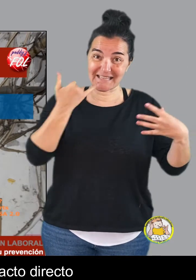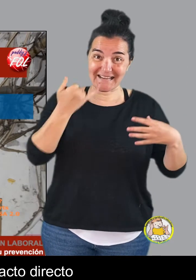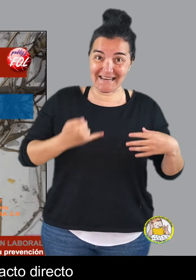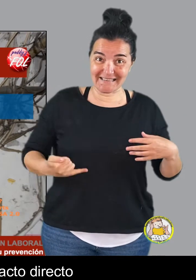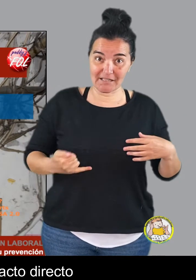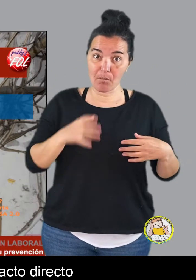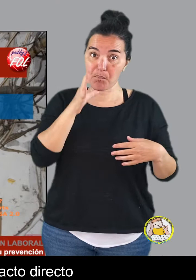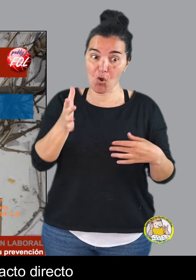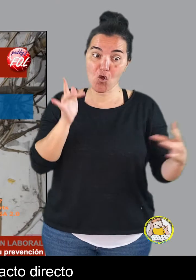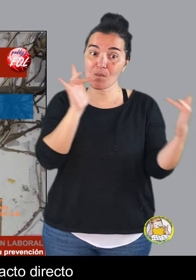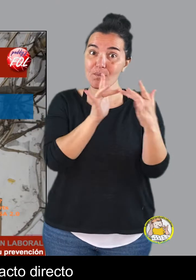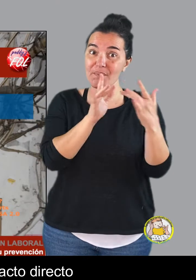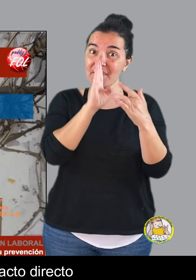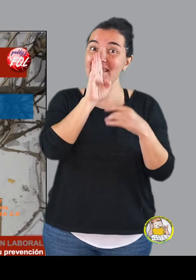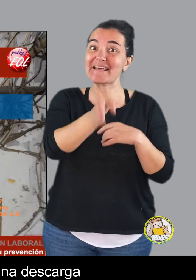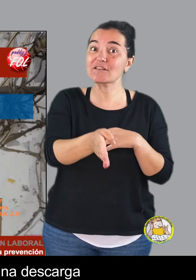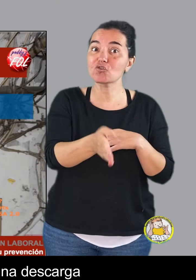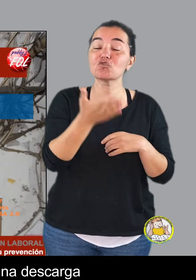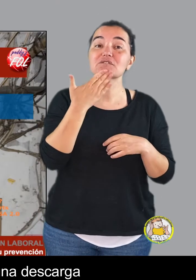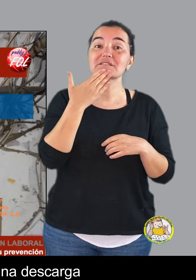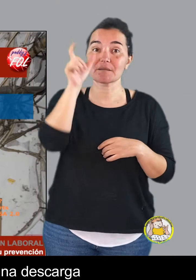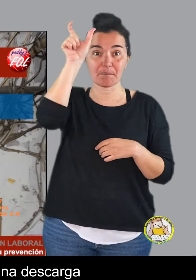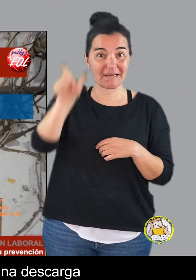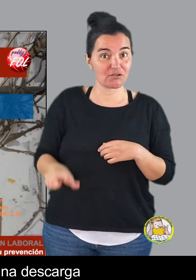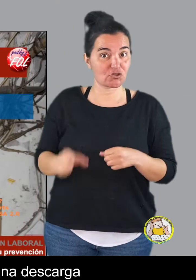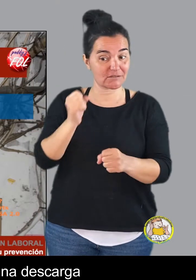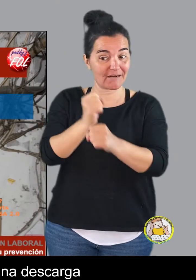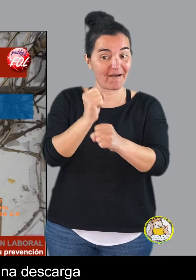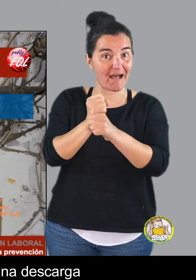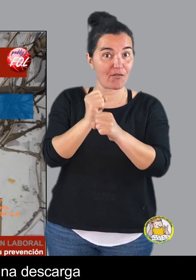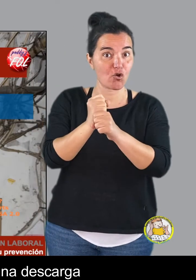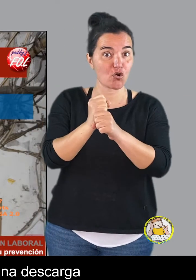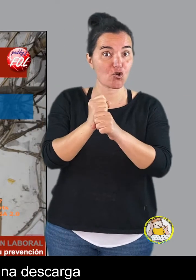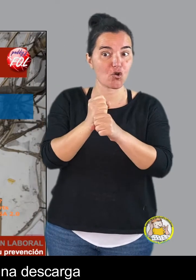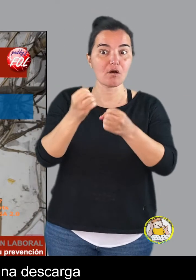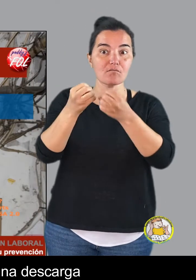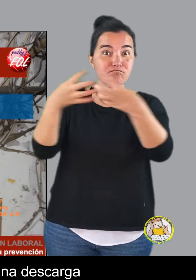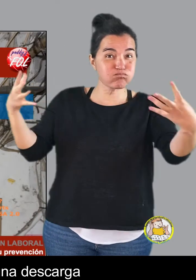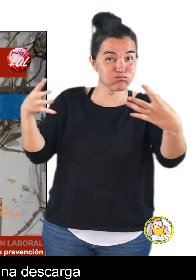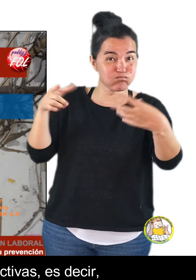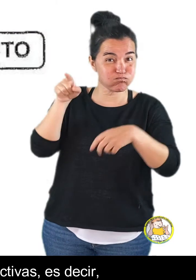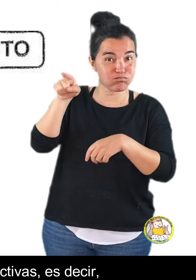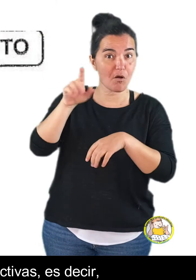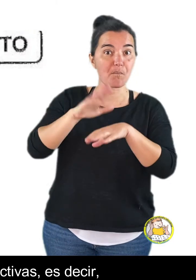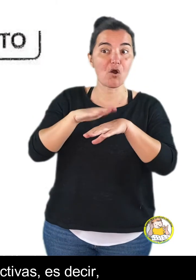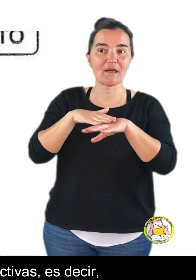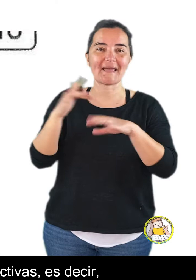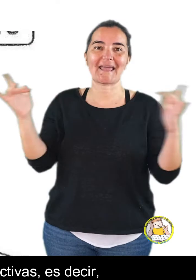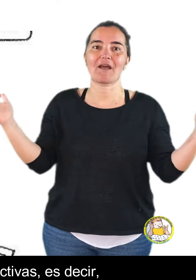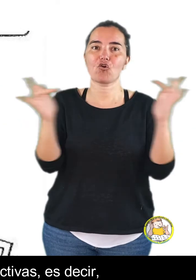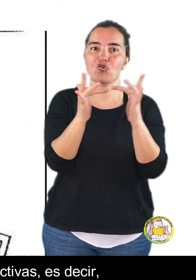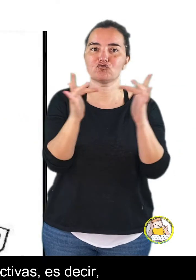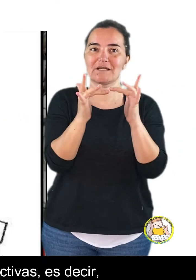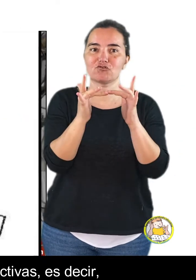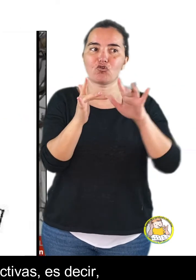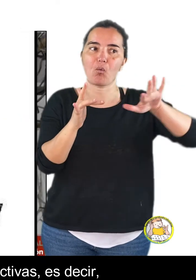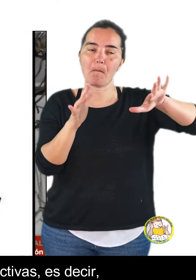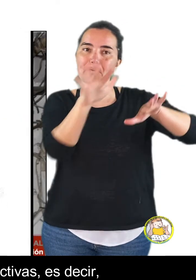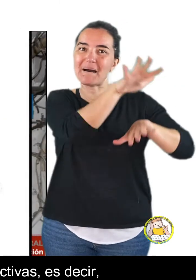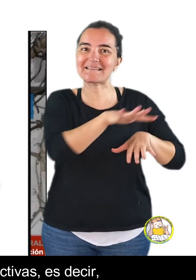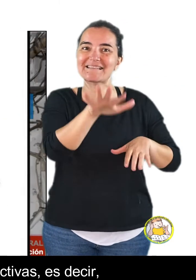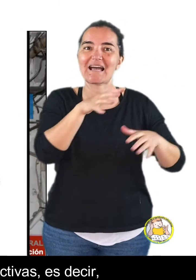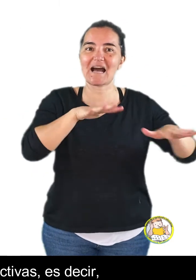descarga eléctrica por contacto directo cuando el trabajador ha sufrido una descarga al ponerse en contacto